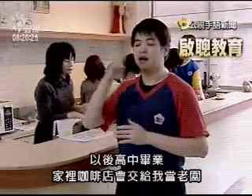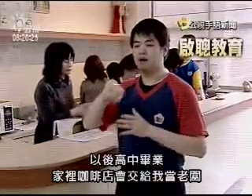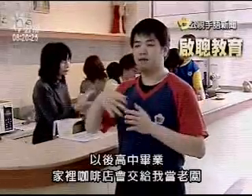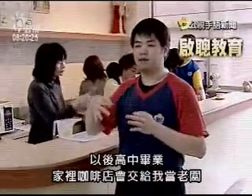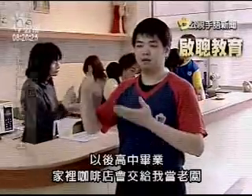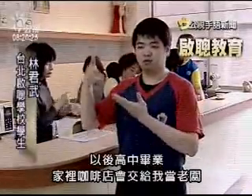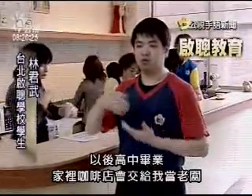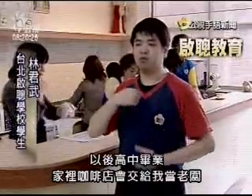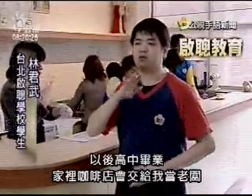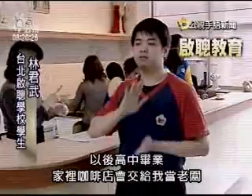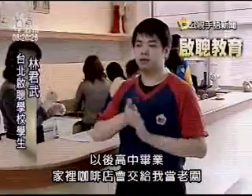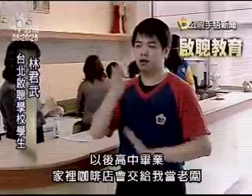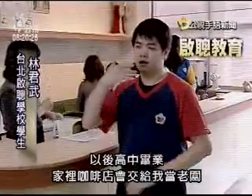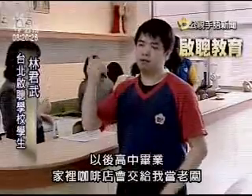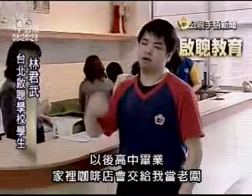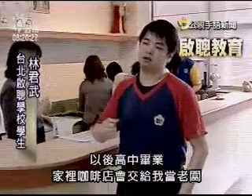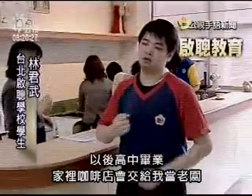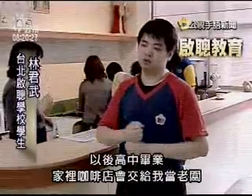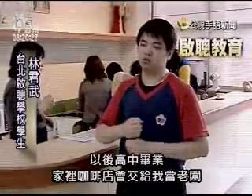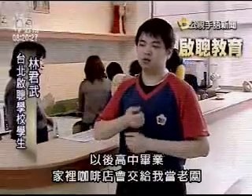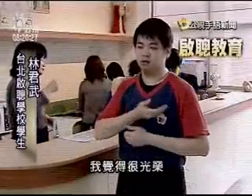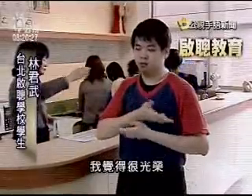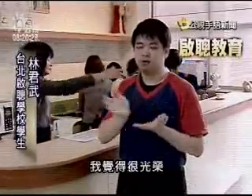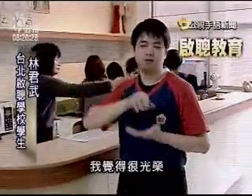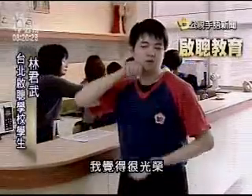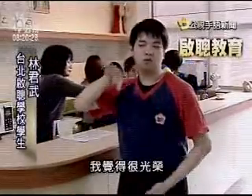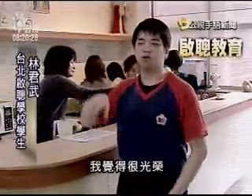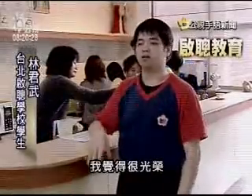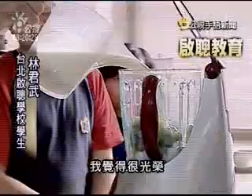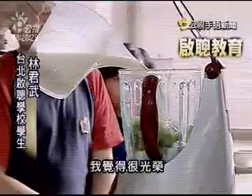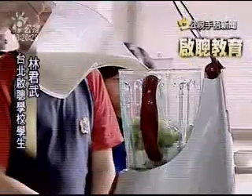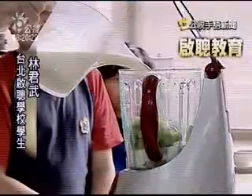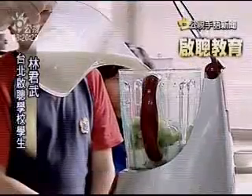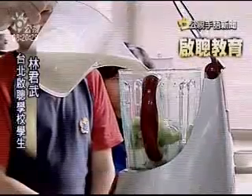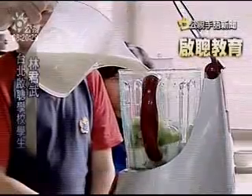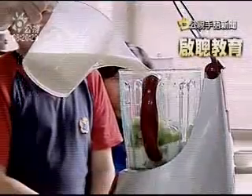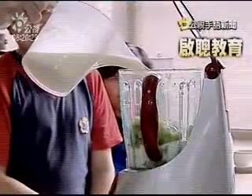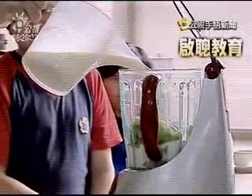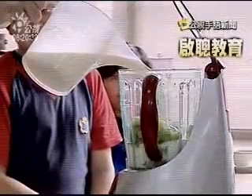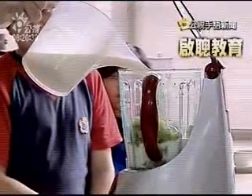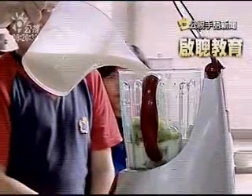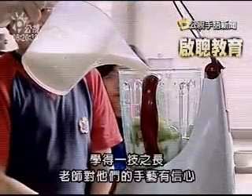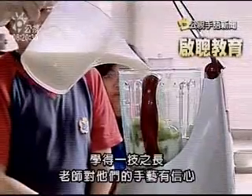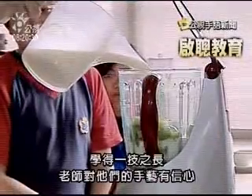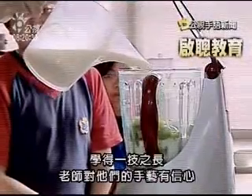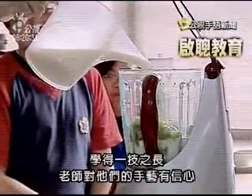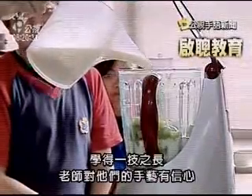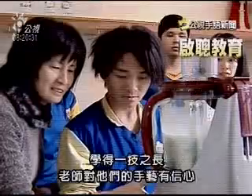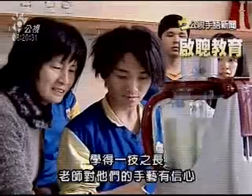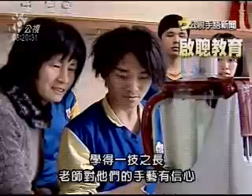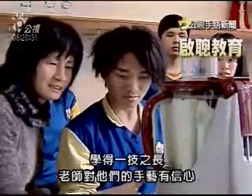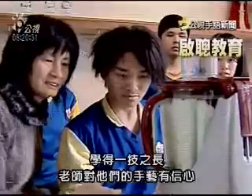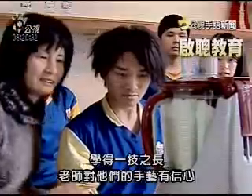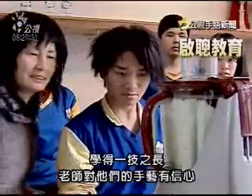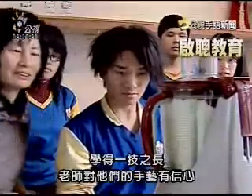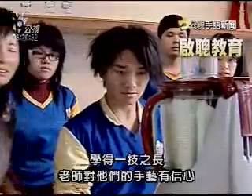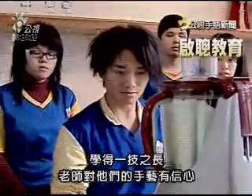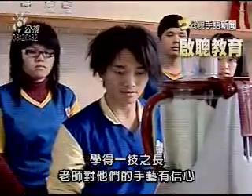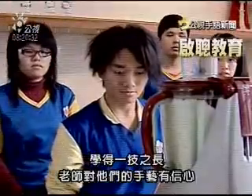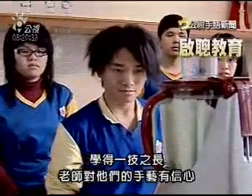咖啡店会交给我当老板，我觉得很光荣。 学得一技之长，老师对他们的手艺有信